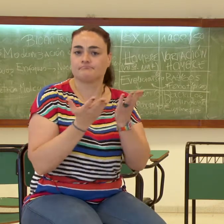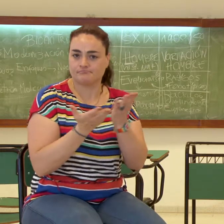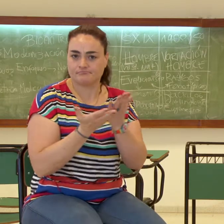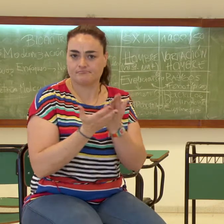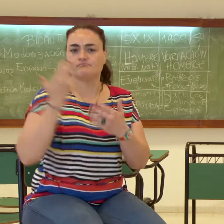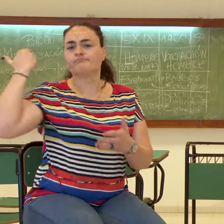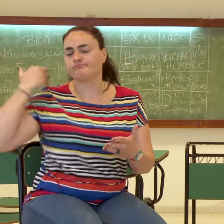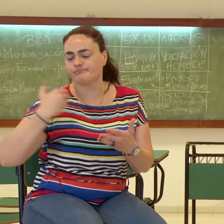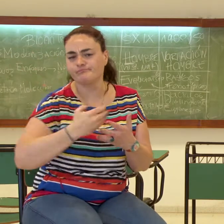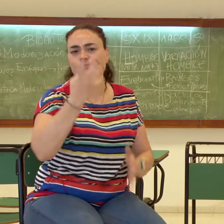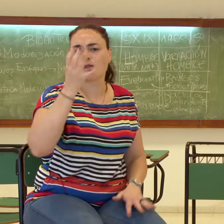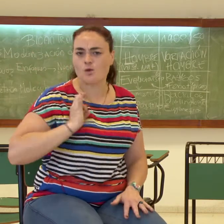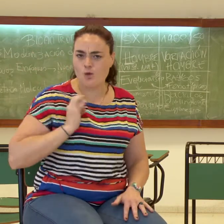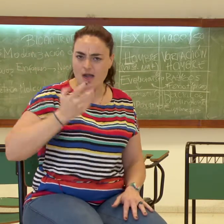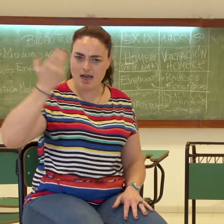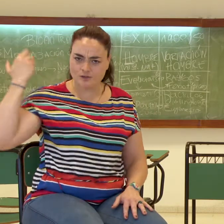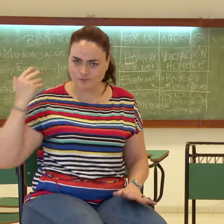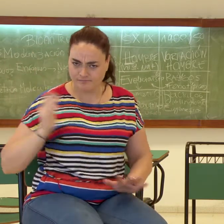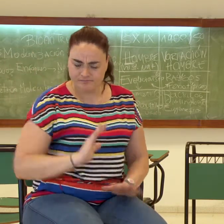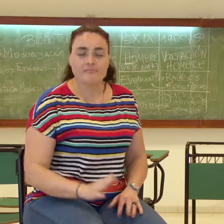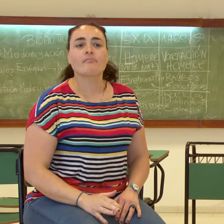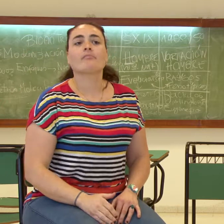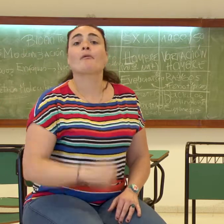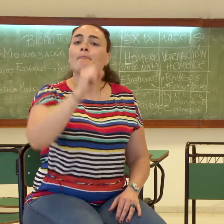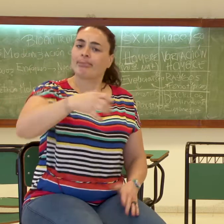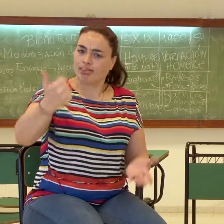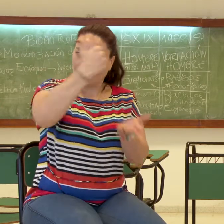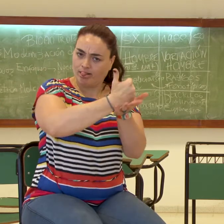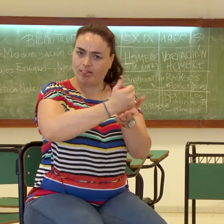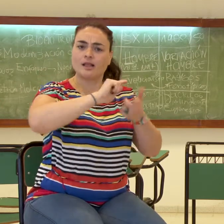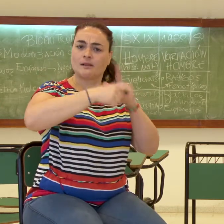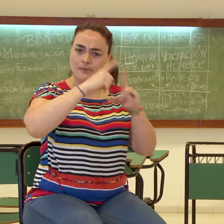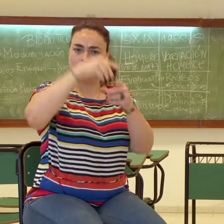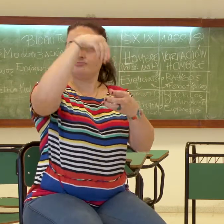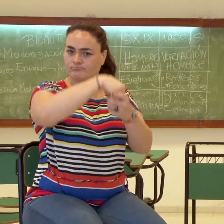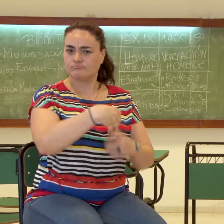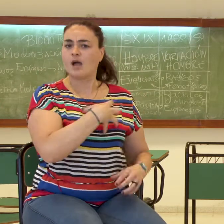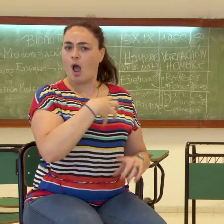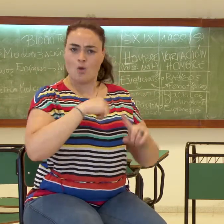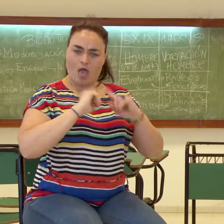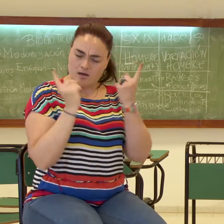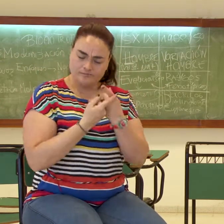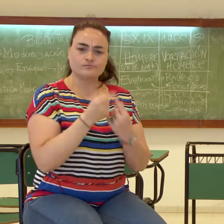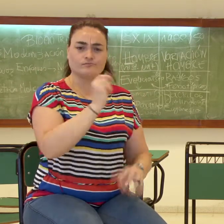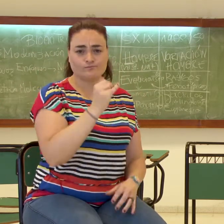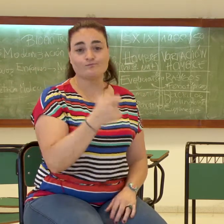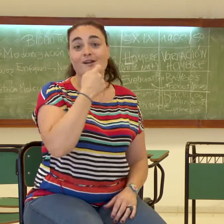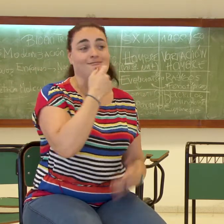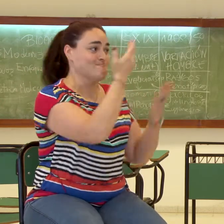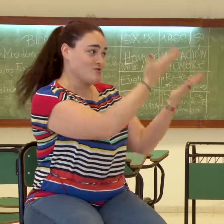Yo soy estudiante hace 4 años ya. Cuento con intérprete de lengua de señas en mis clases,